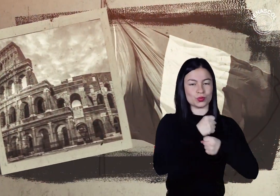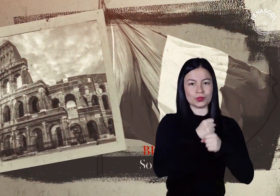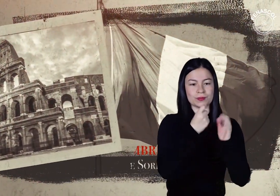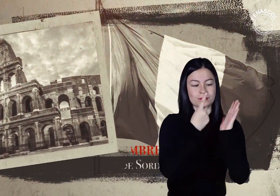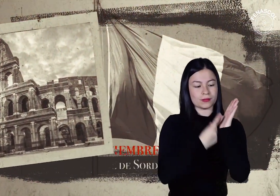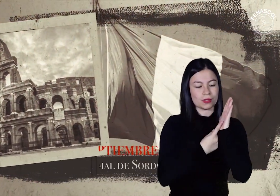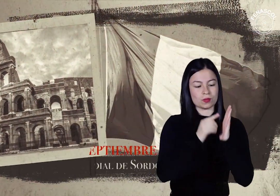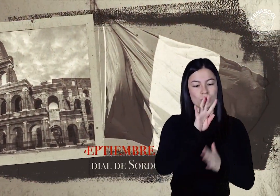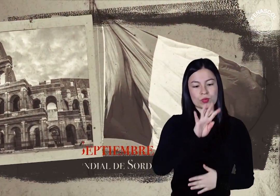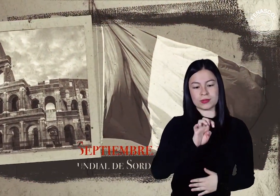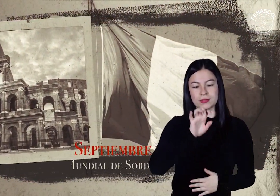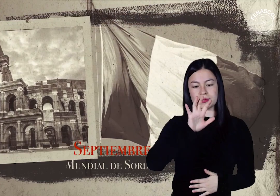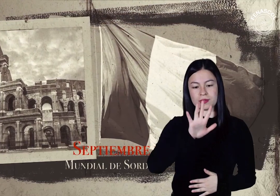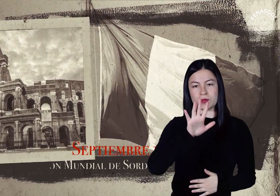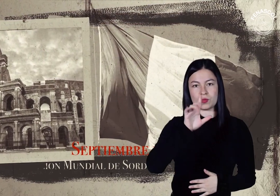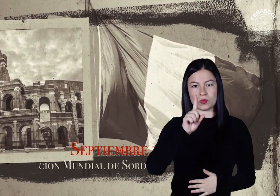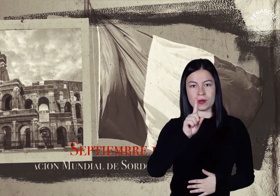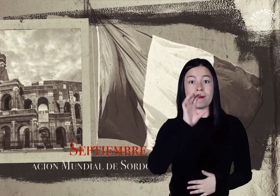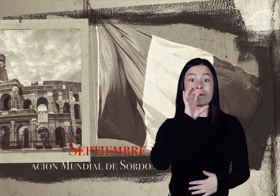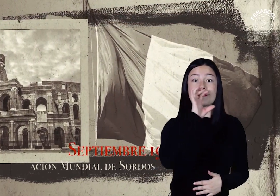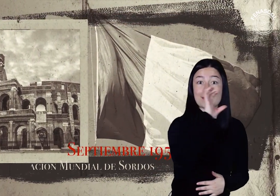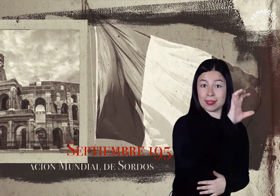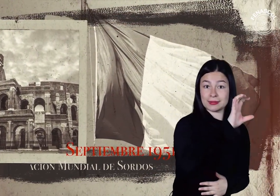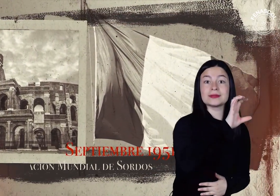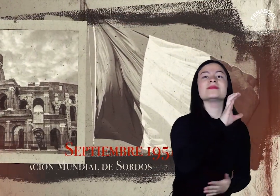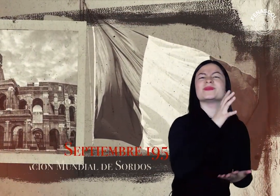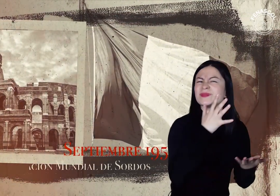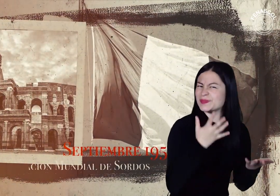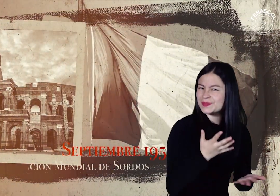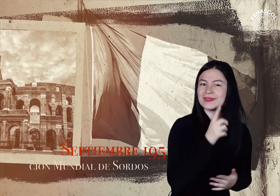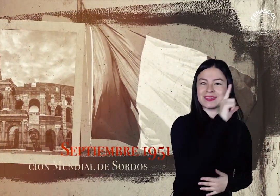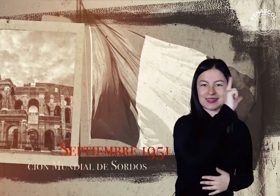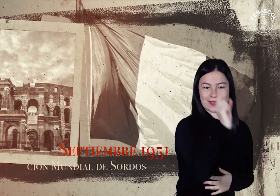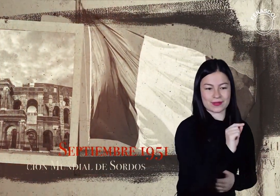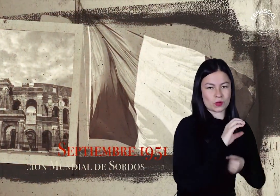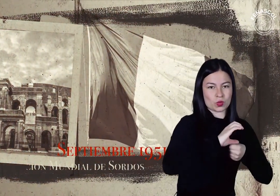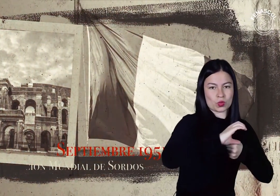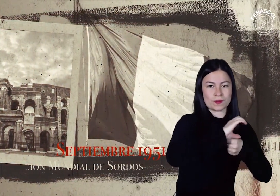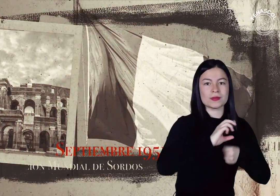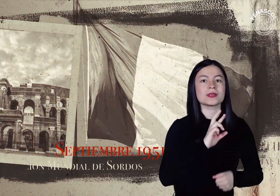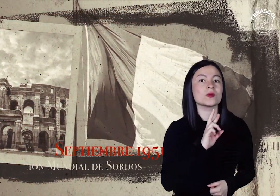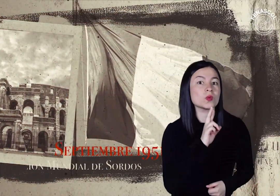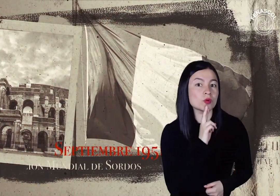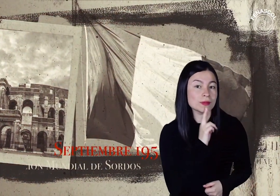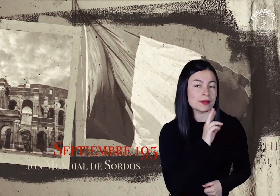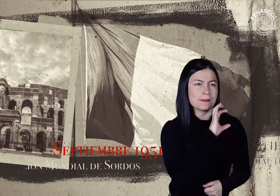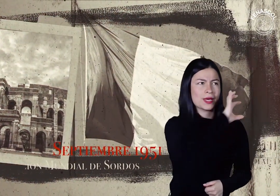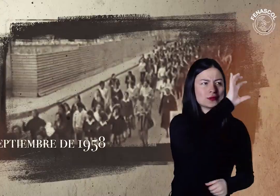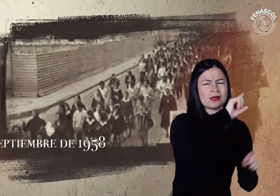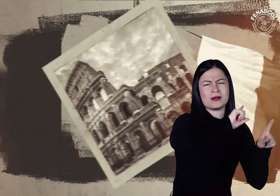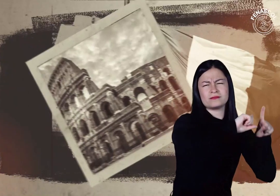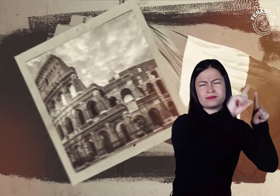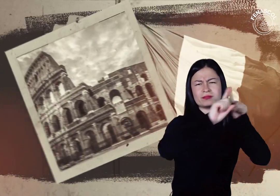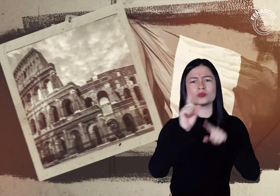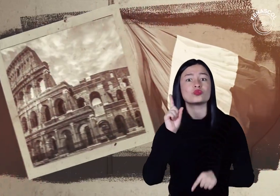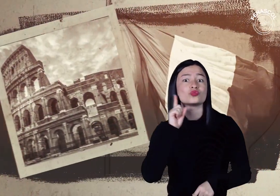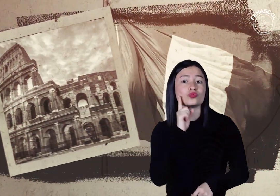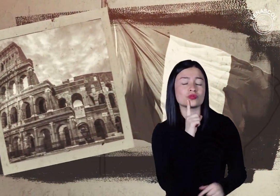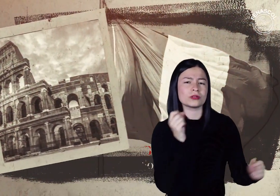1951, donde sordos de diversos países fueron a Roma, Italia,